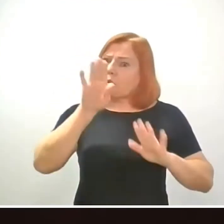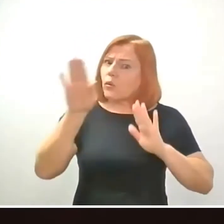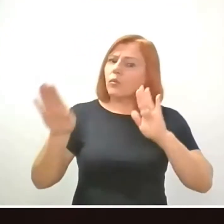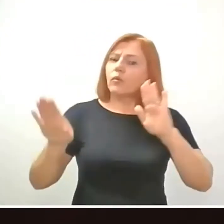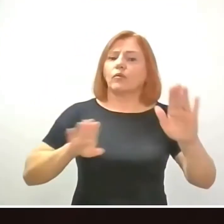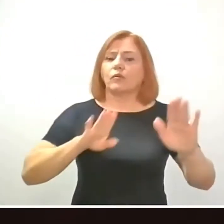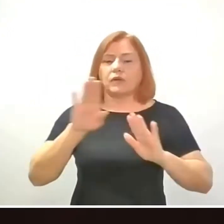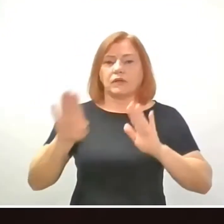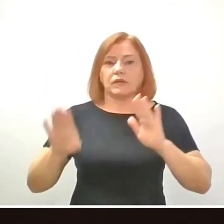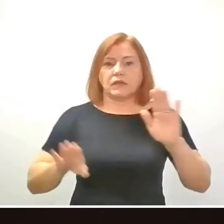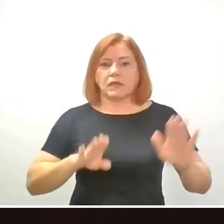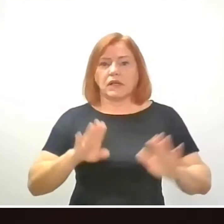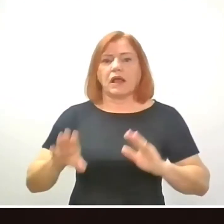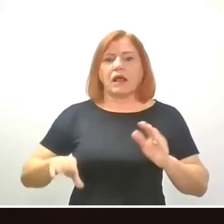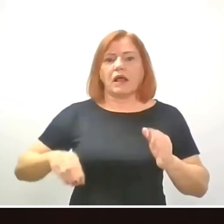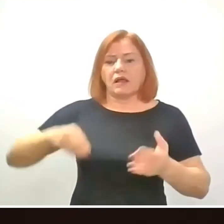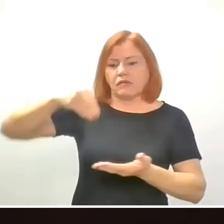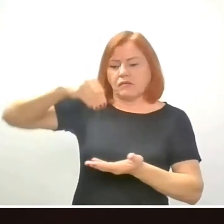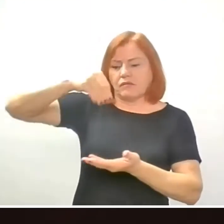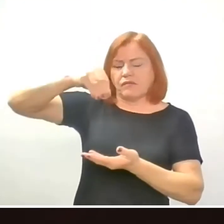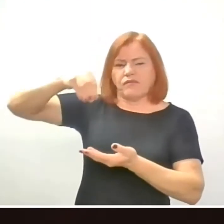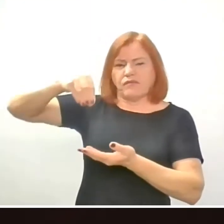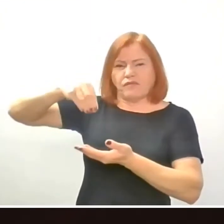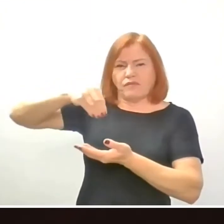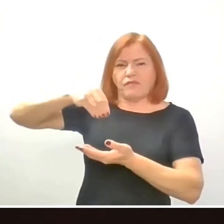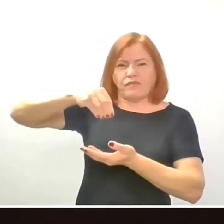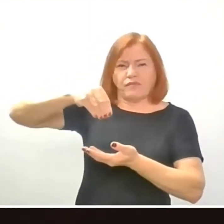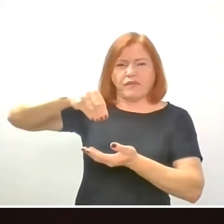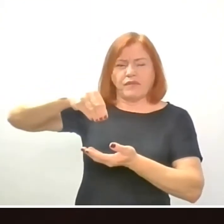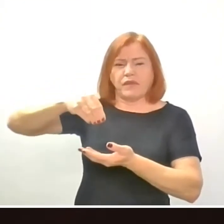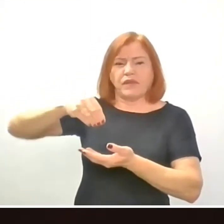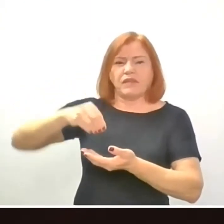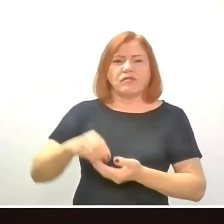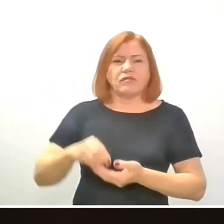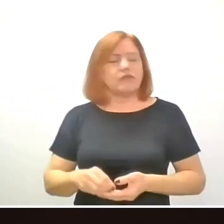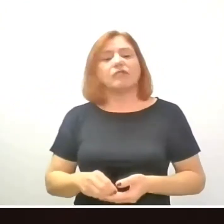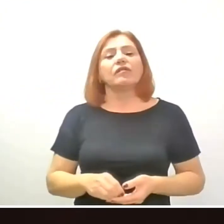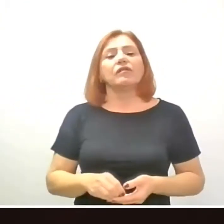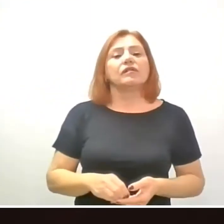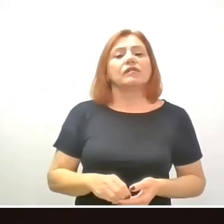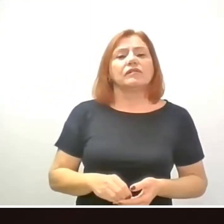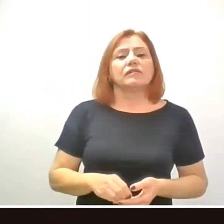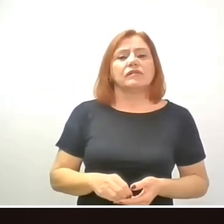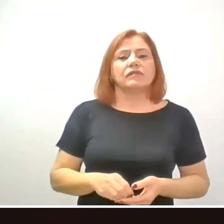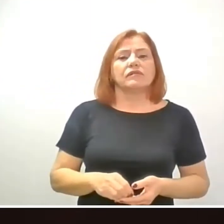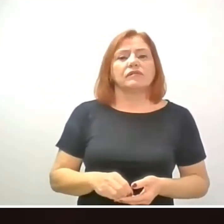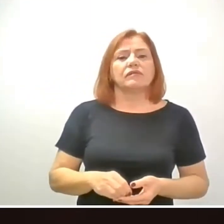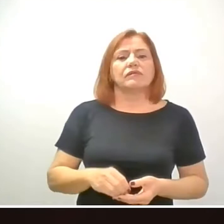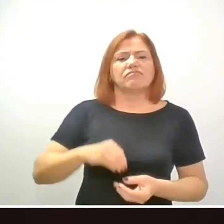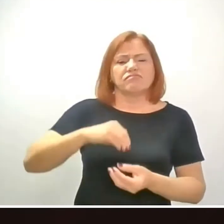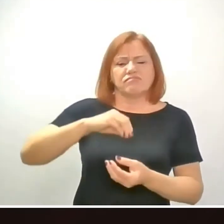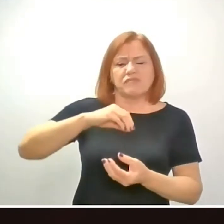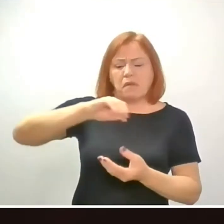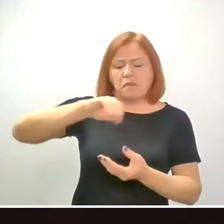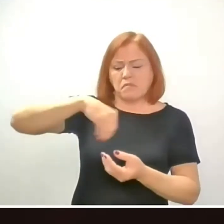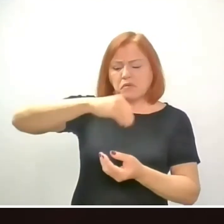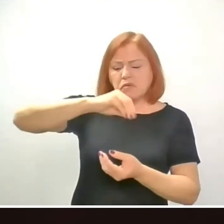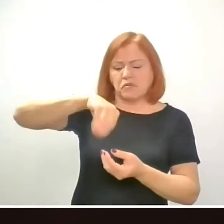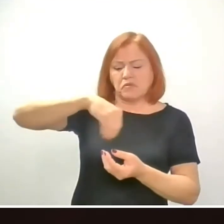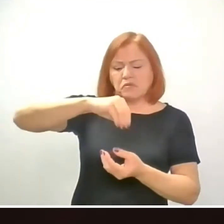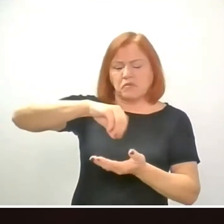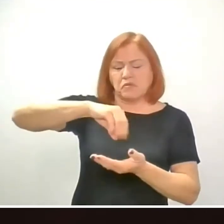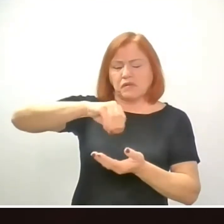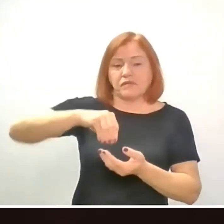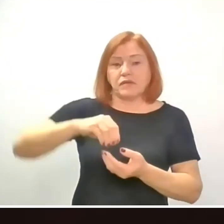saduceus. De novo, aqui diz, eles entenderam que é porque o Senhor dizia isso, porque não trouxe